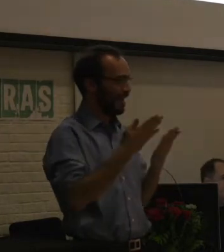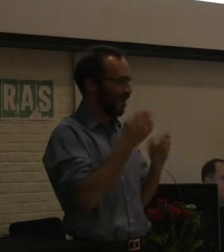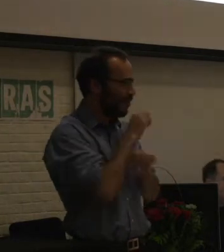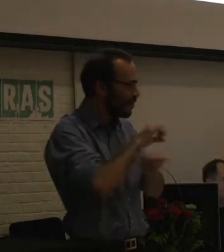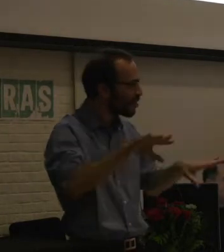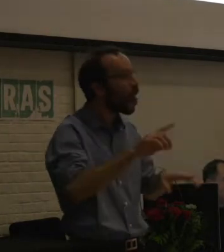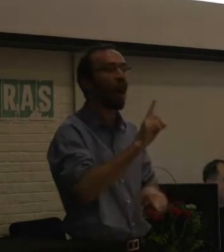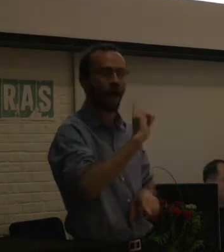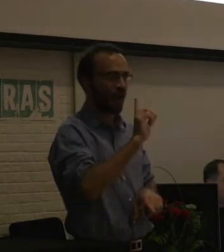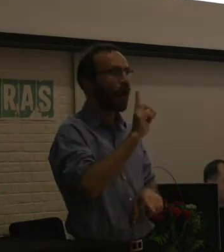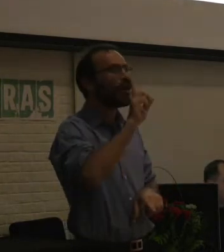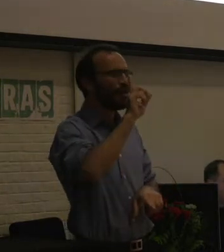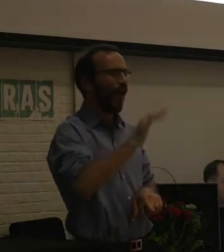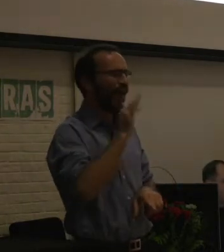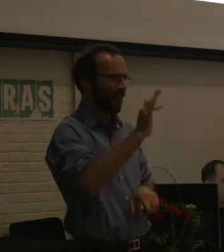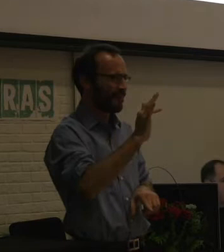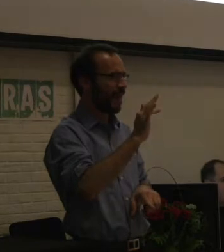presenta formalmente ante vosotros